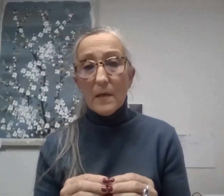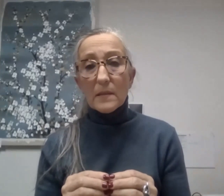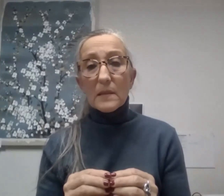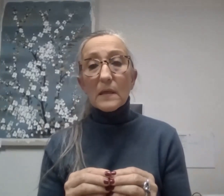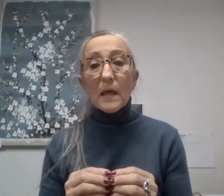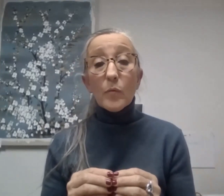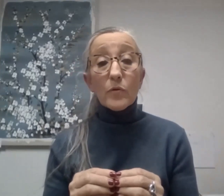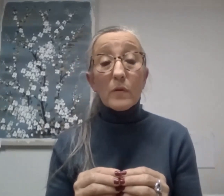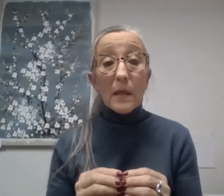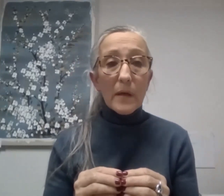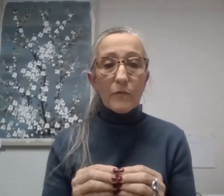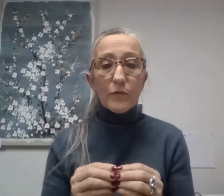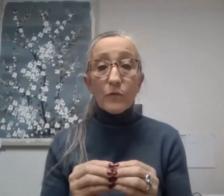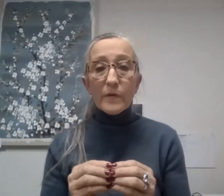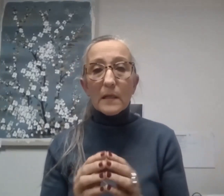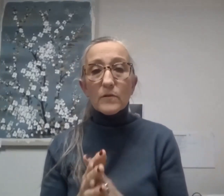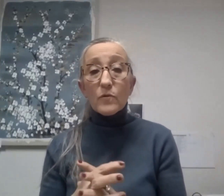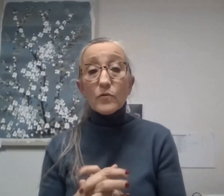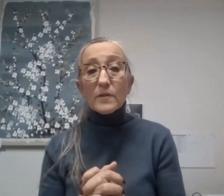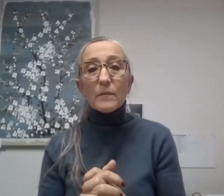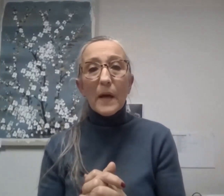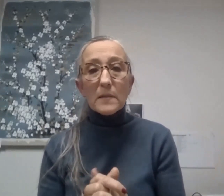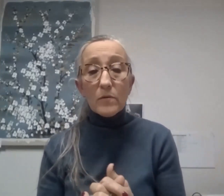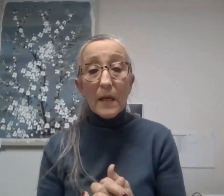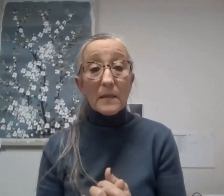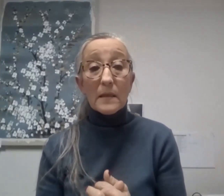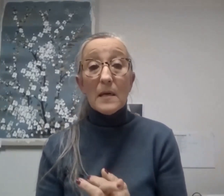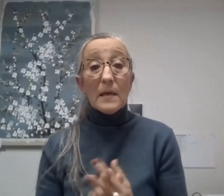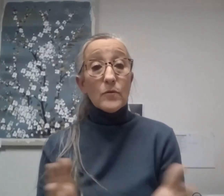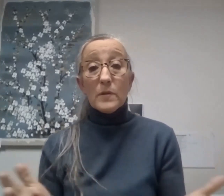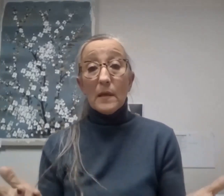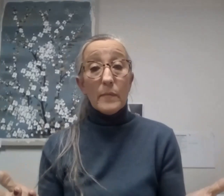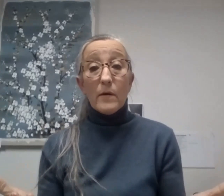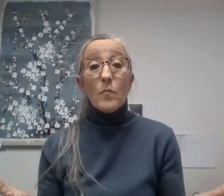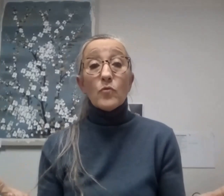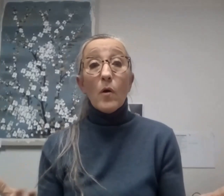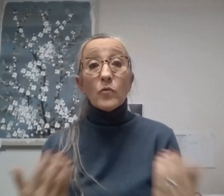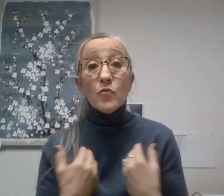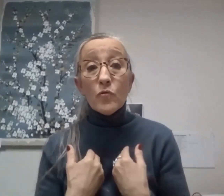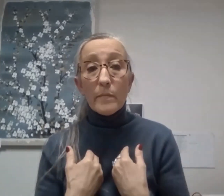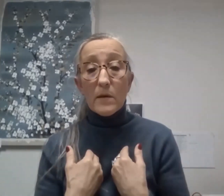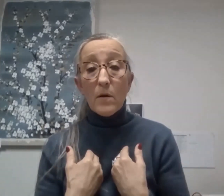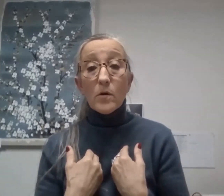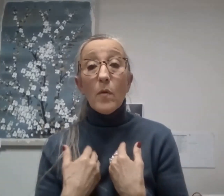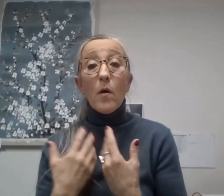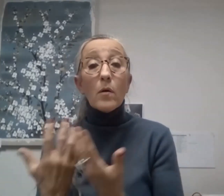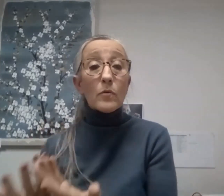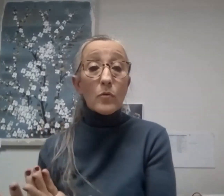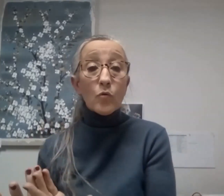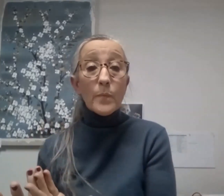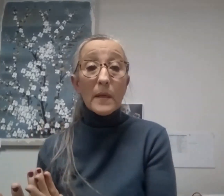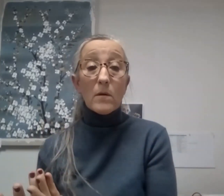cet élève. C'est-à-dire qu'à un moment donné, eh bien, il faut ouvrir les yeux sur cette particularité et se dire bien, comment nous rendre nous meilleurs,